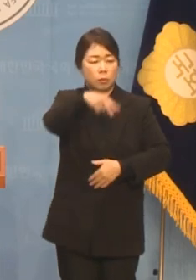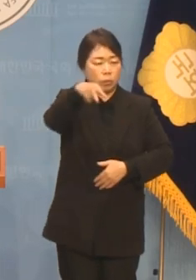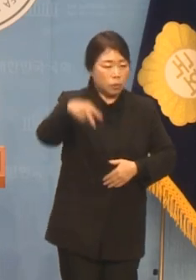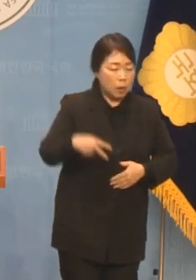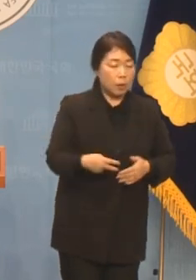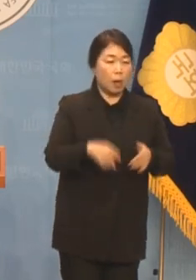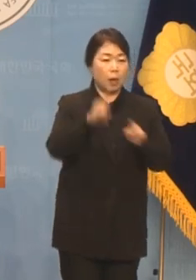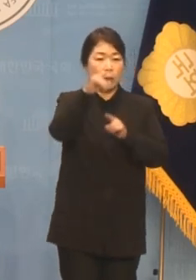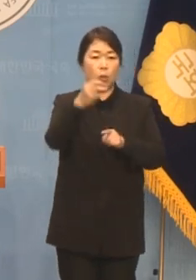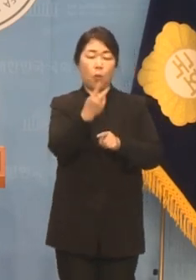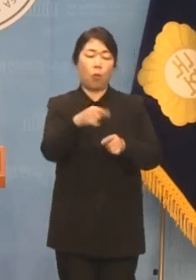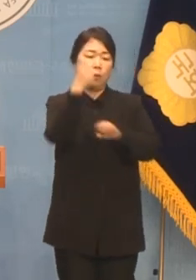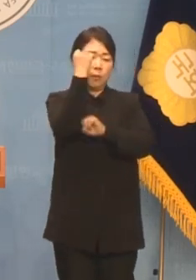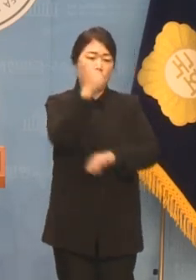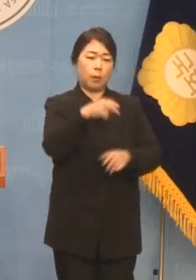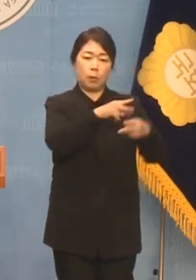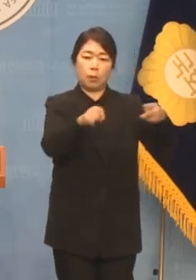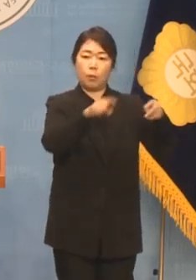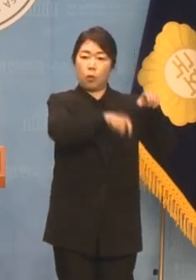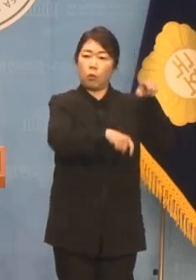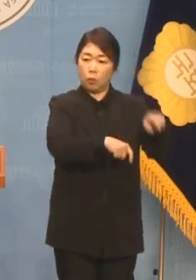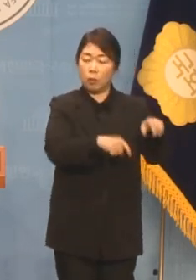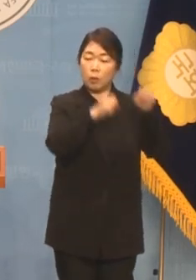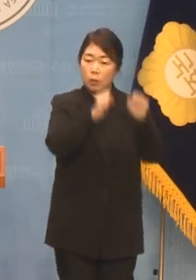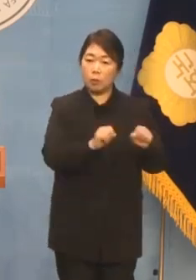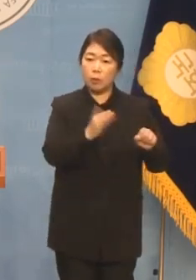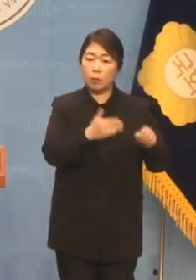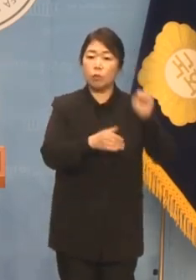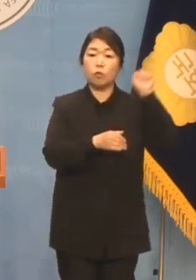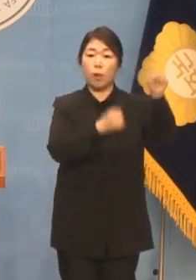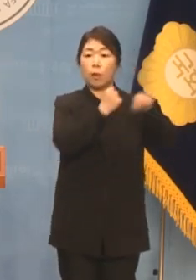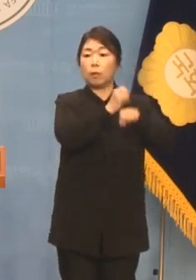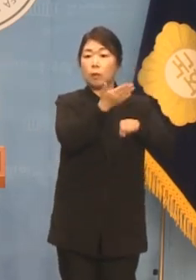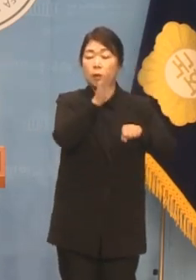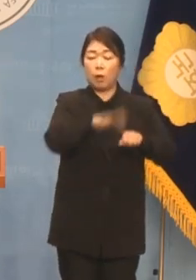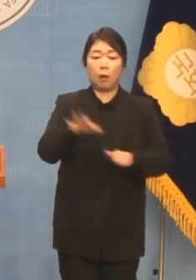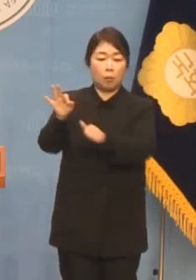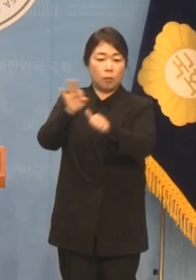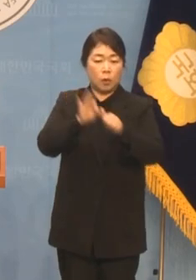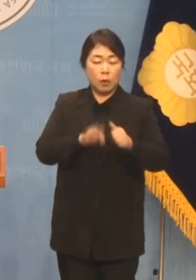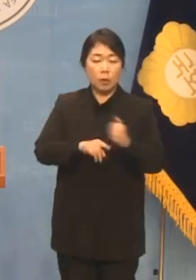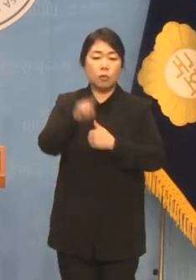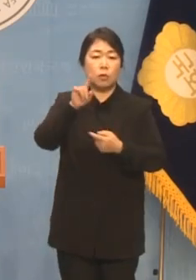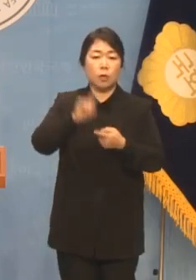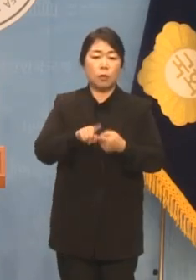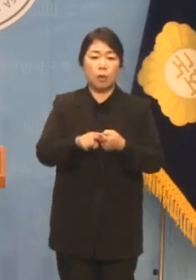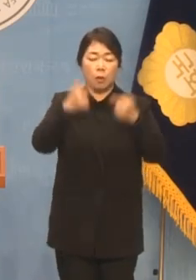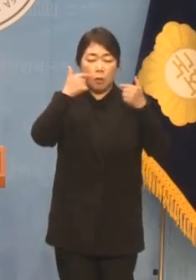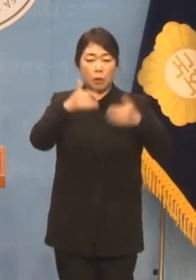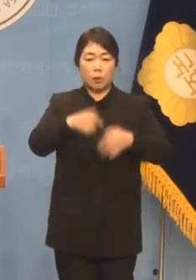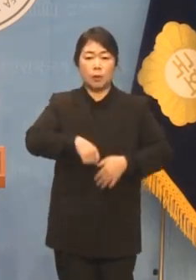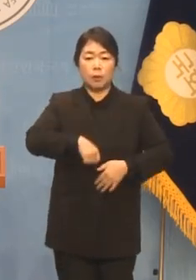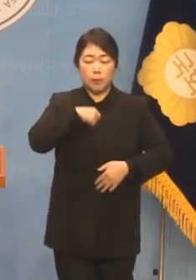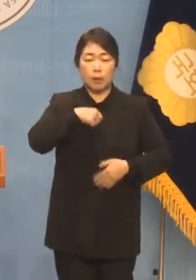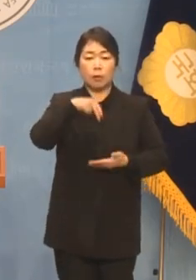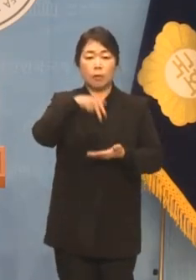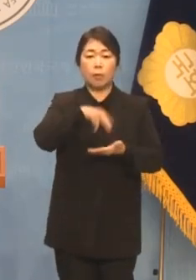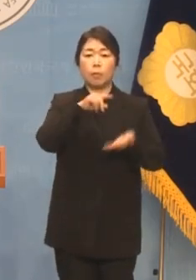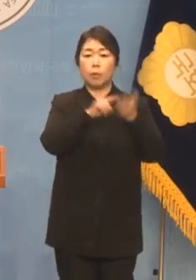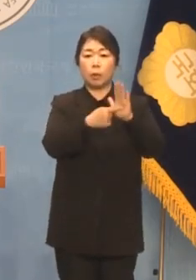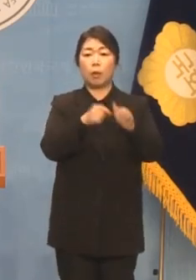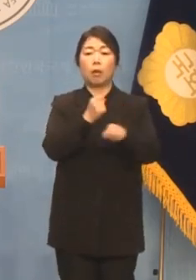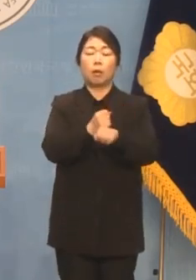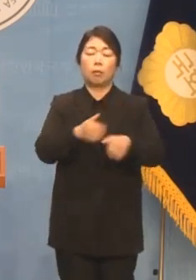튼 이용호 후보는 현직 구청장의 아들을 비서관으로 불공정하게 채용한 의혹에 대해서 명명백백하게 밝혀야